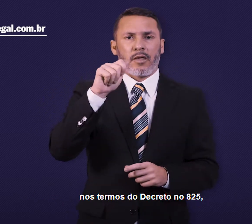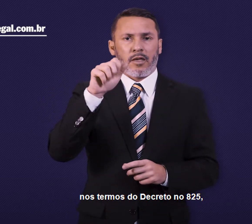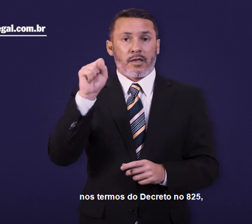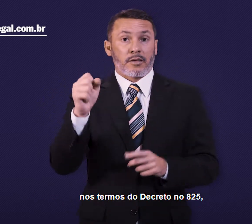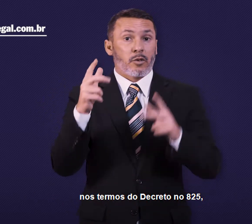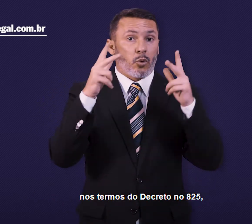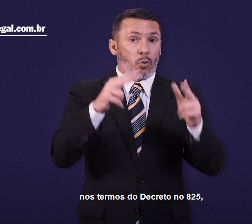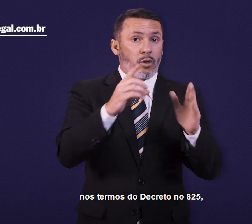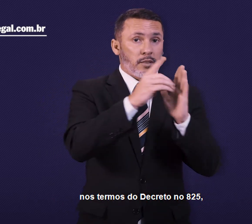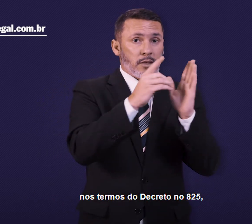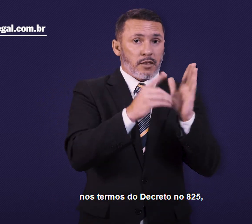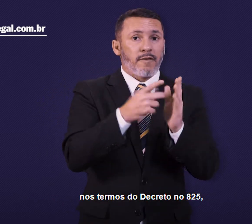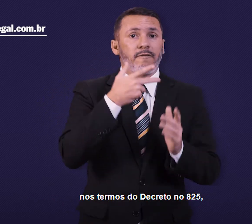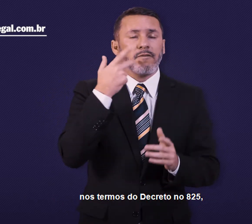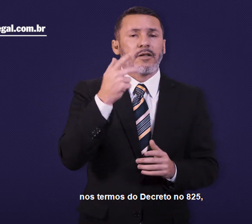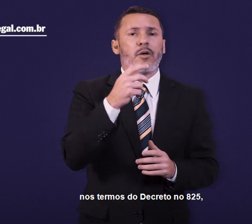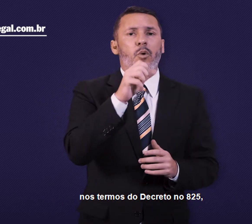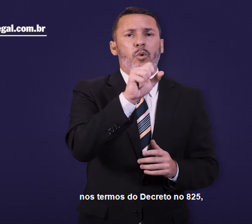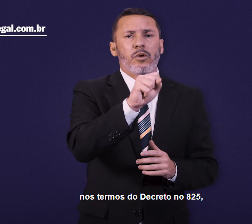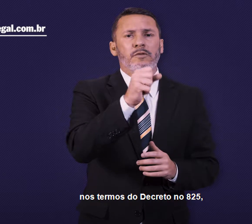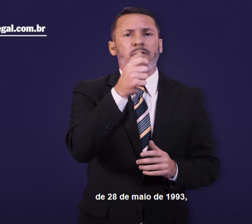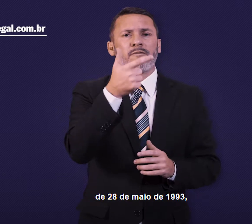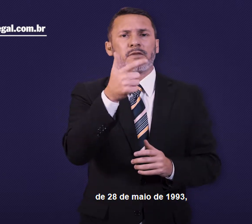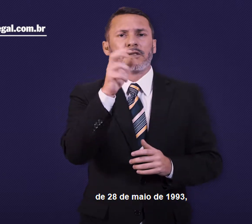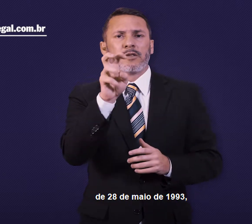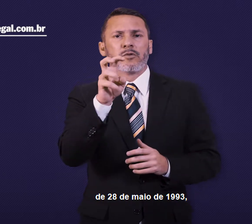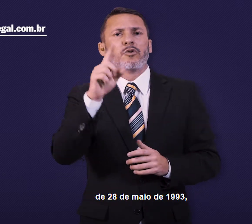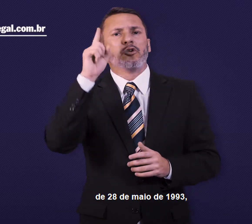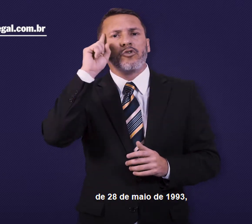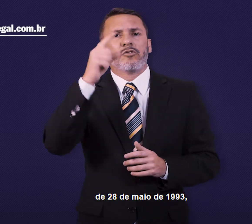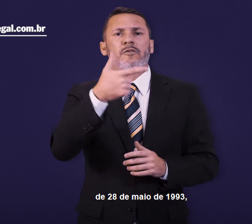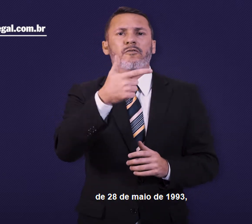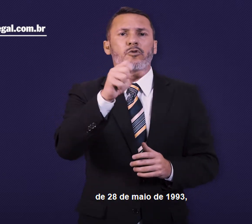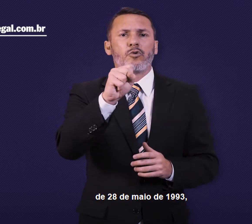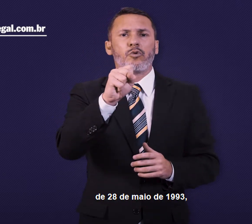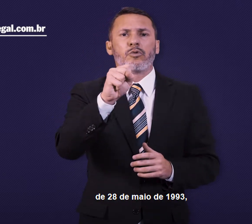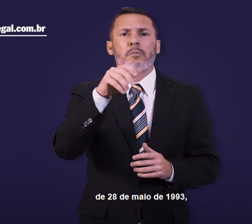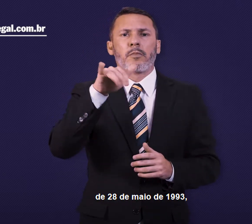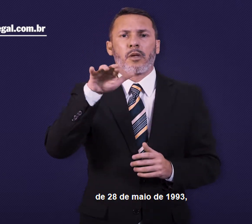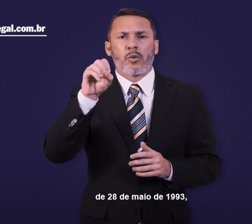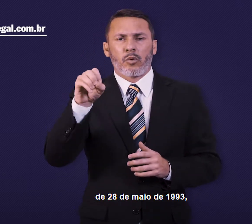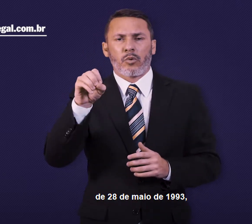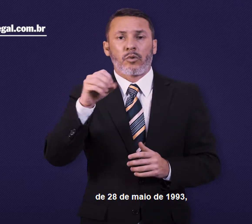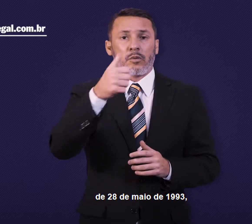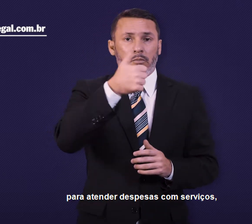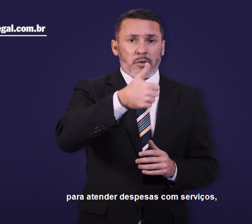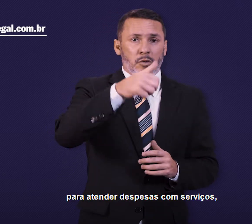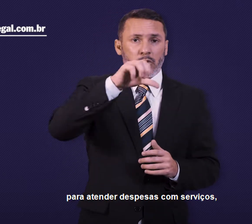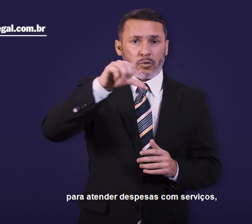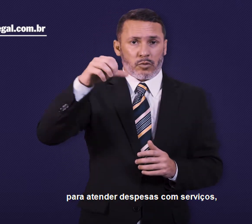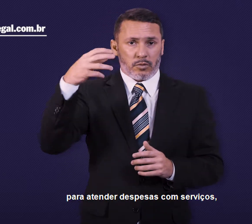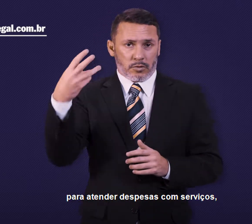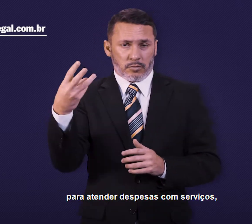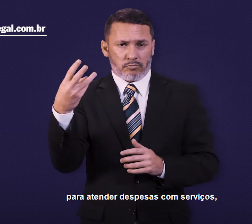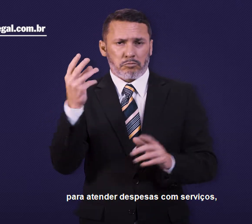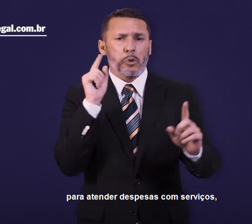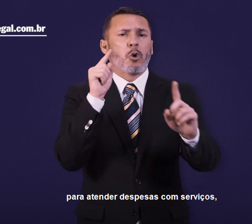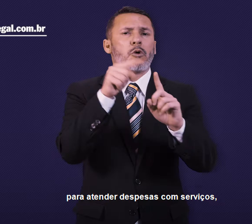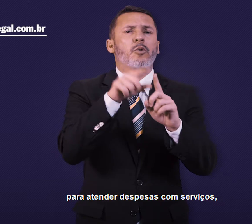do Decreto nº 825, de 28 de maio de 1993, para atender despesas com